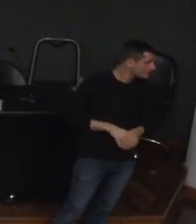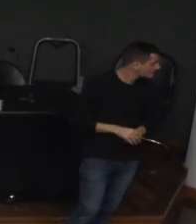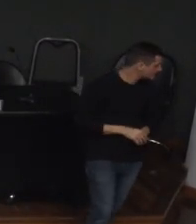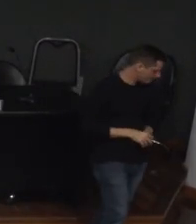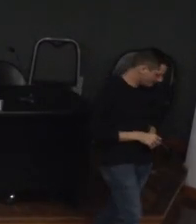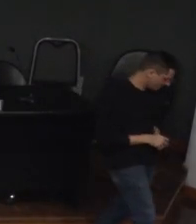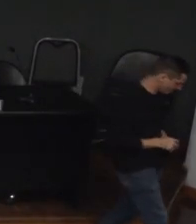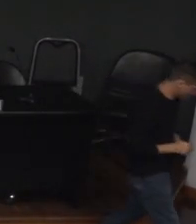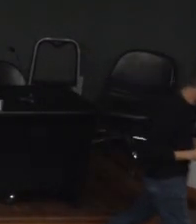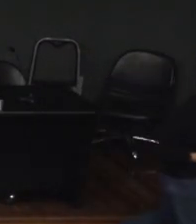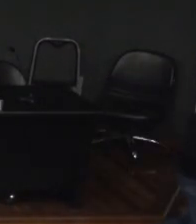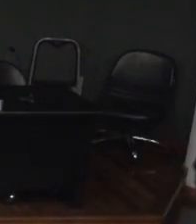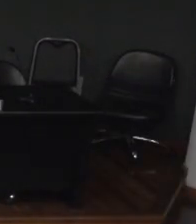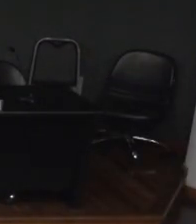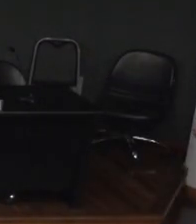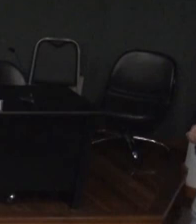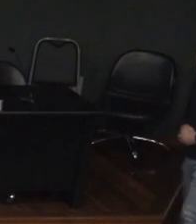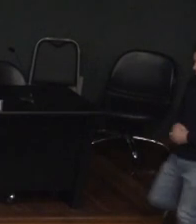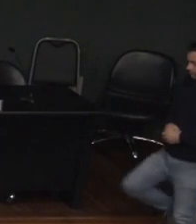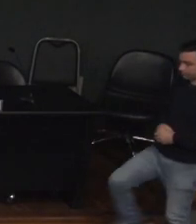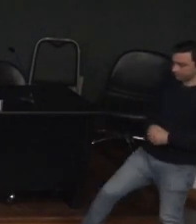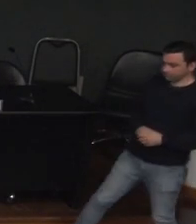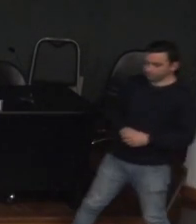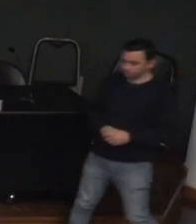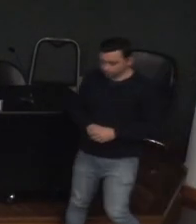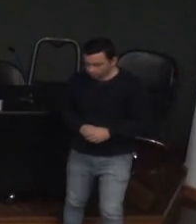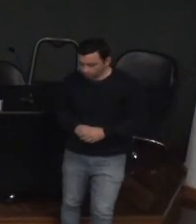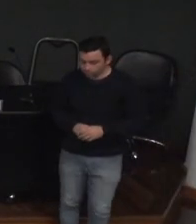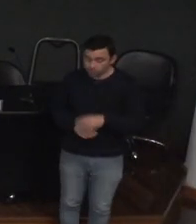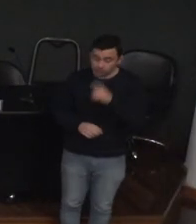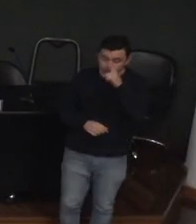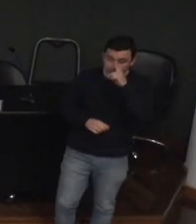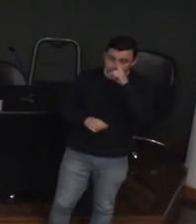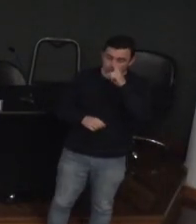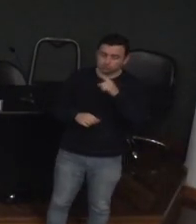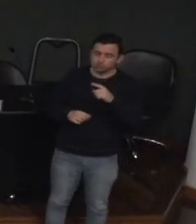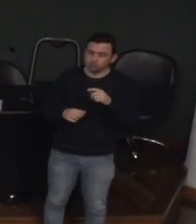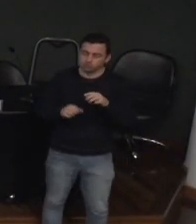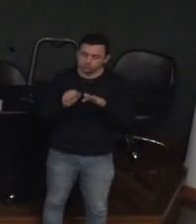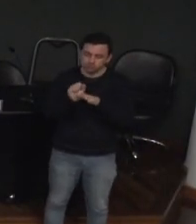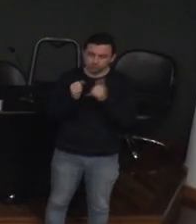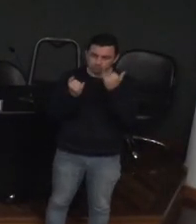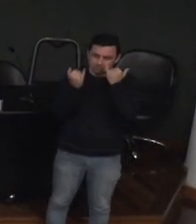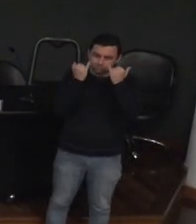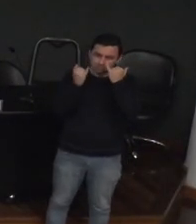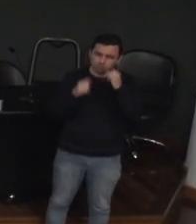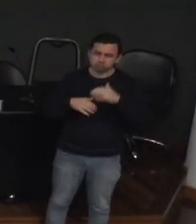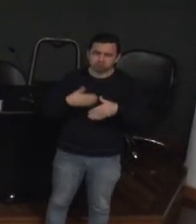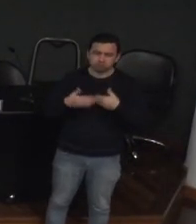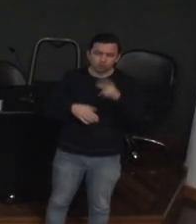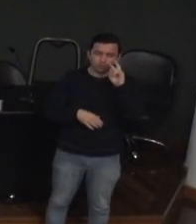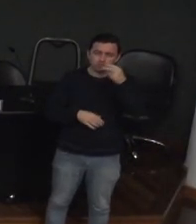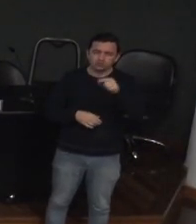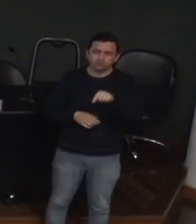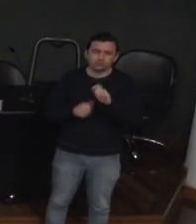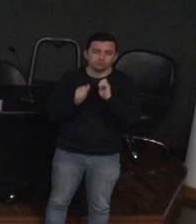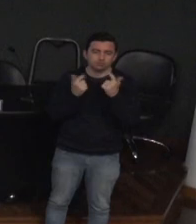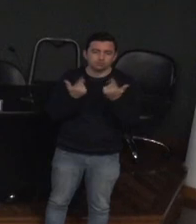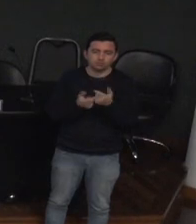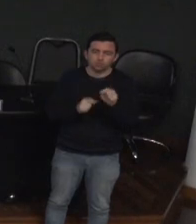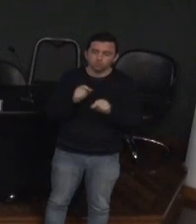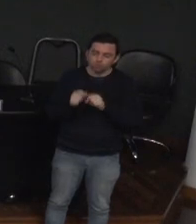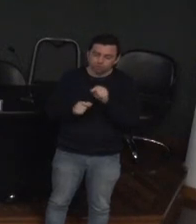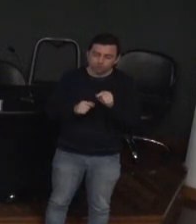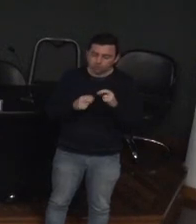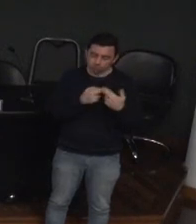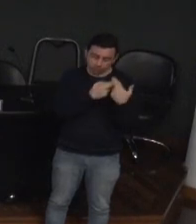A categoria de risco é segurança da informação. As consequências para a Assembleia Legislativa seria a responsabilização do controlador, de